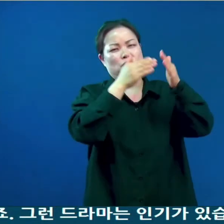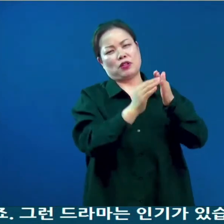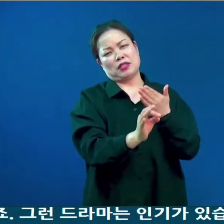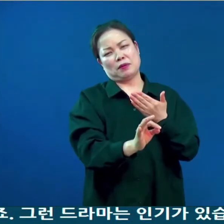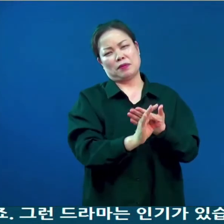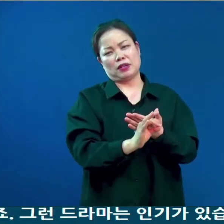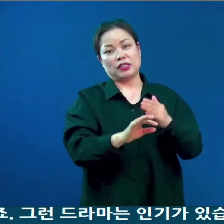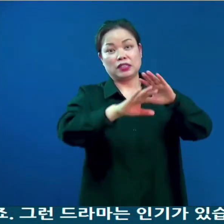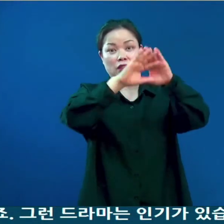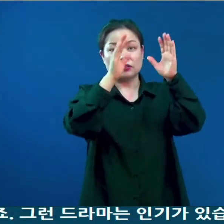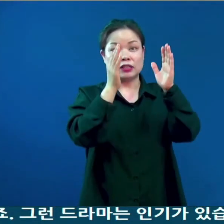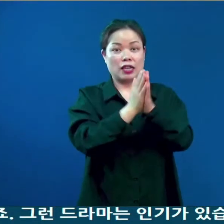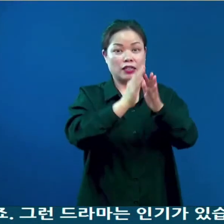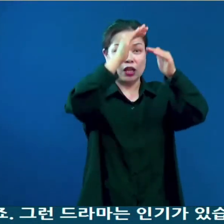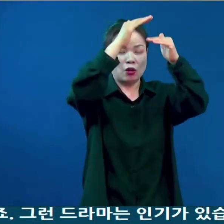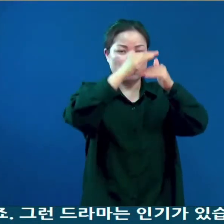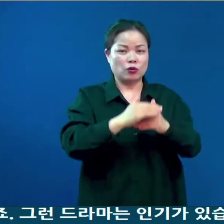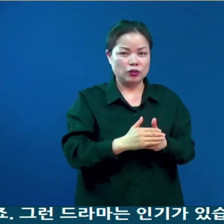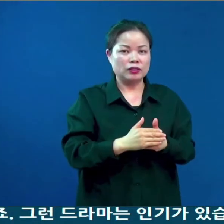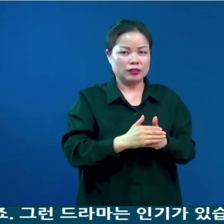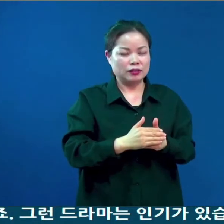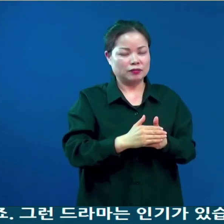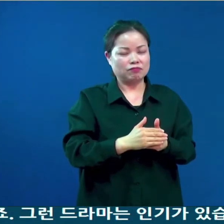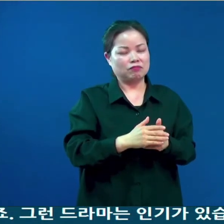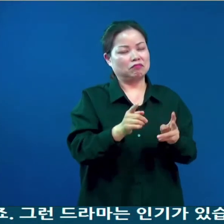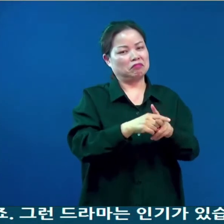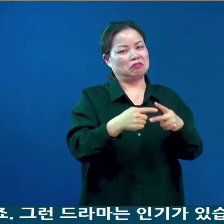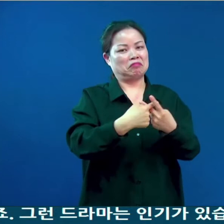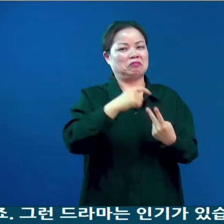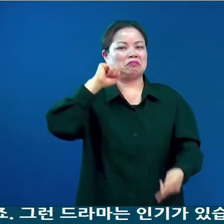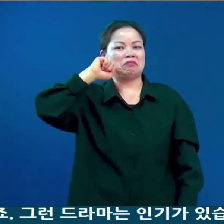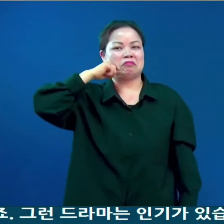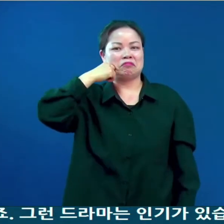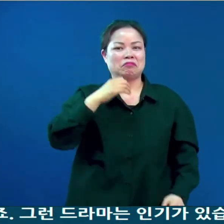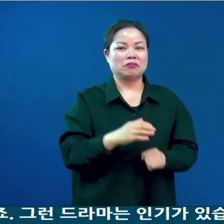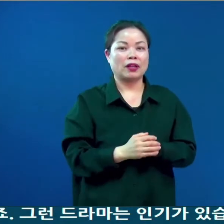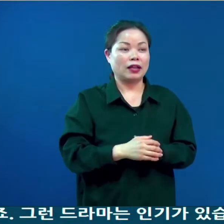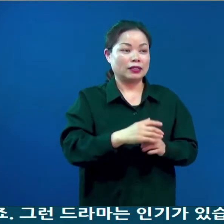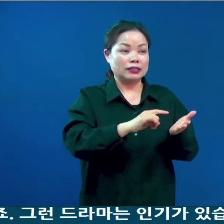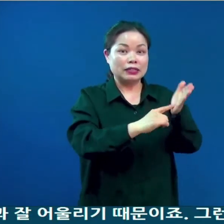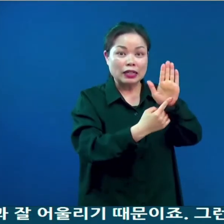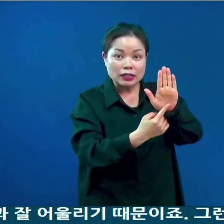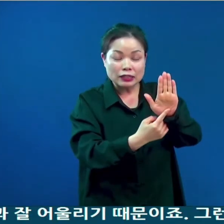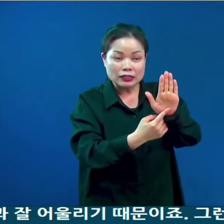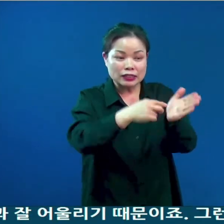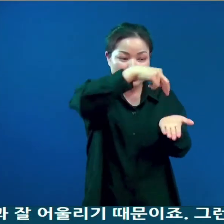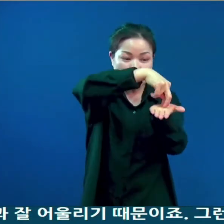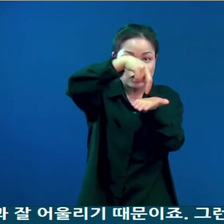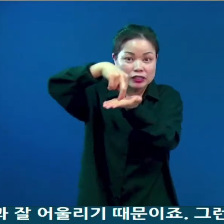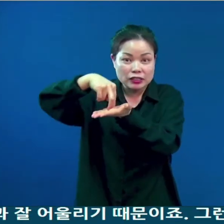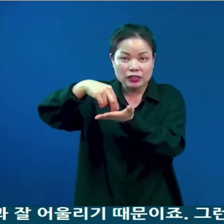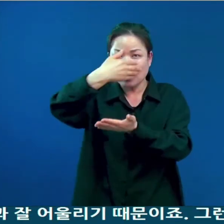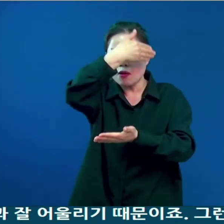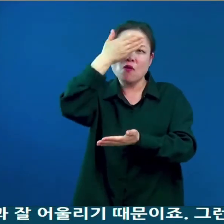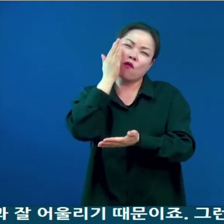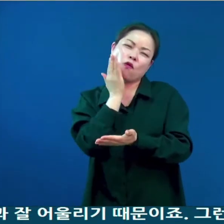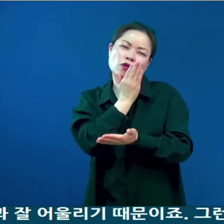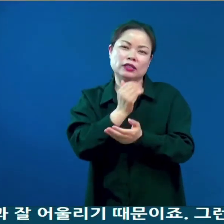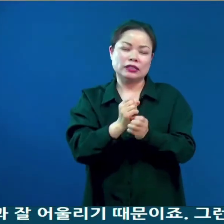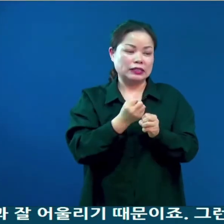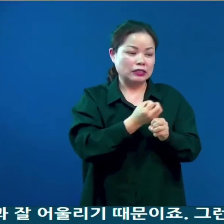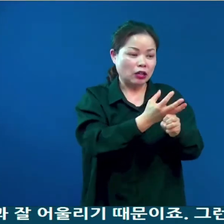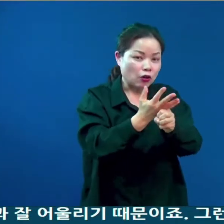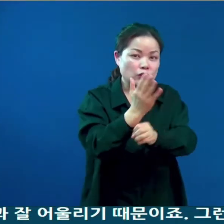한다면 전체 흐름을 놓치게 되겠죠. 물론 무대 의상이나 분장이 그들이 전하고자